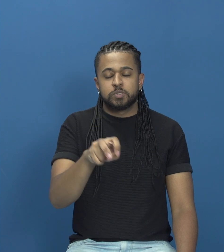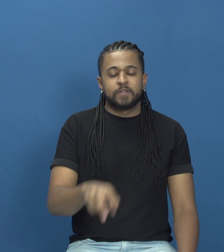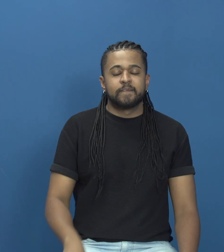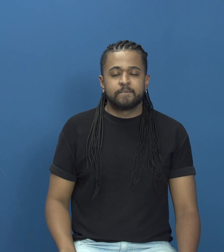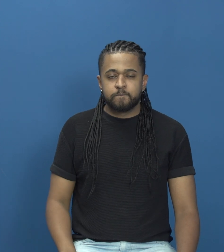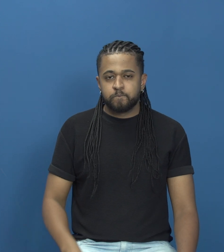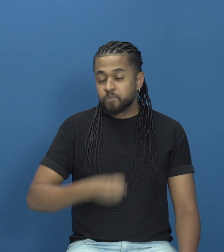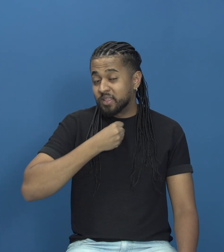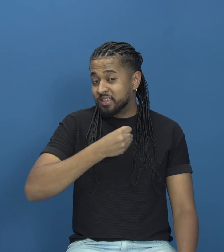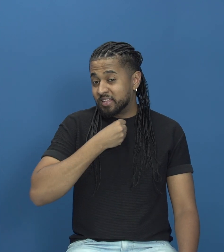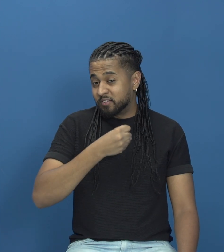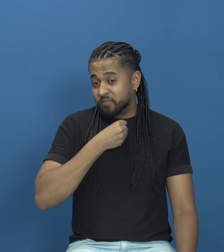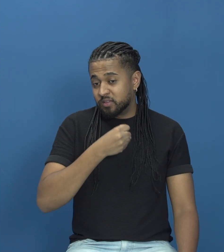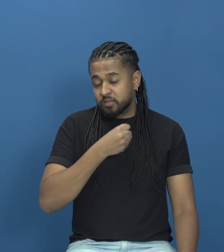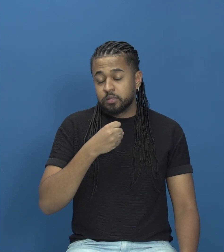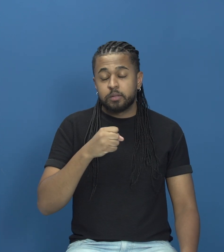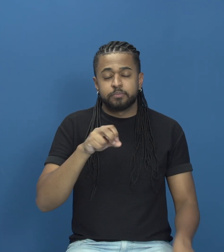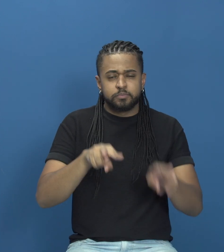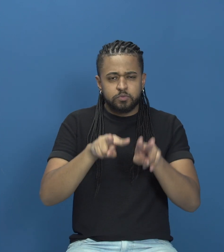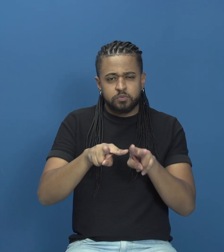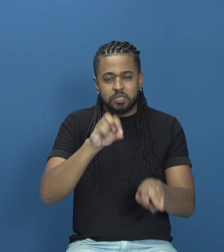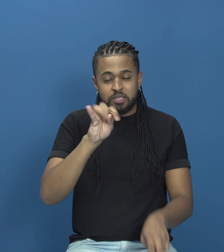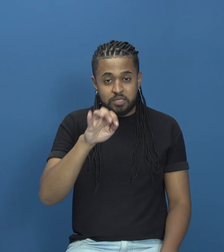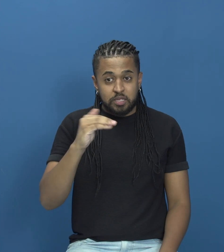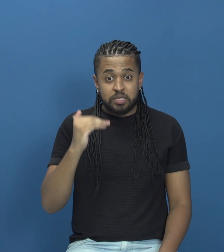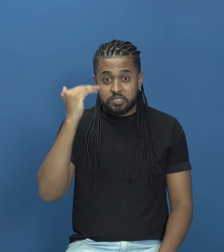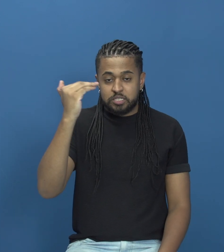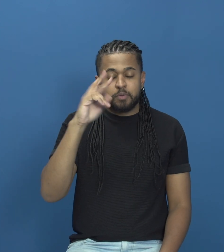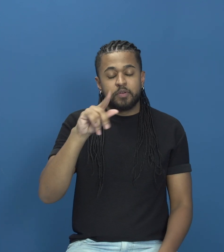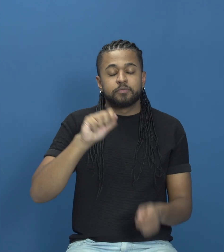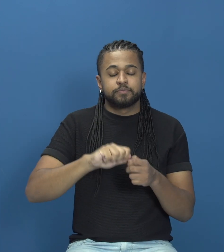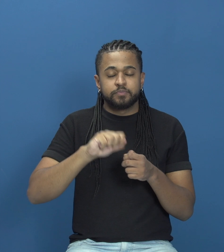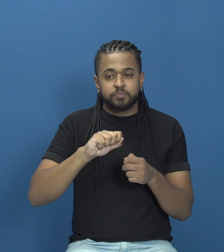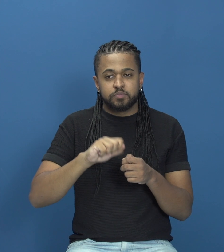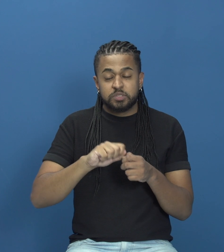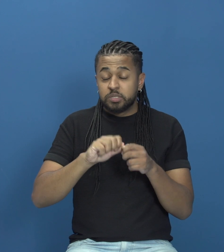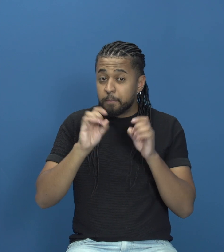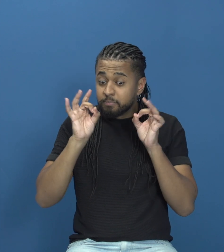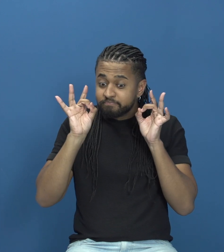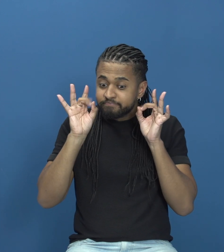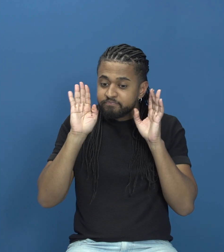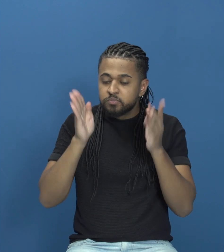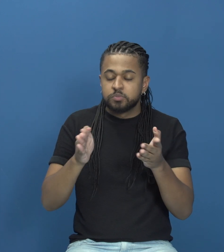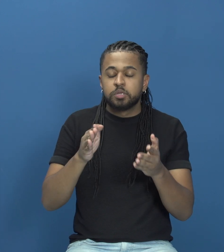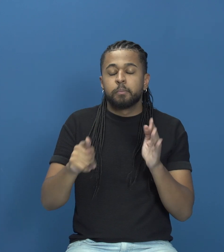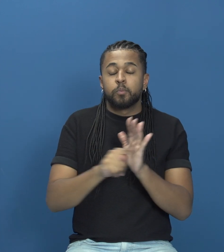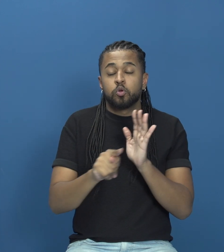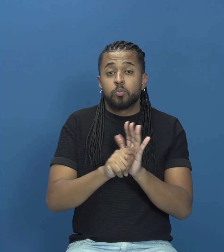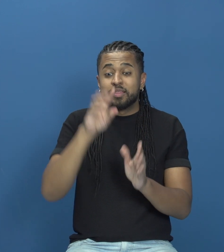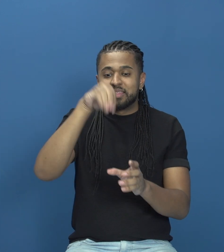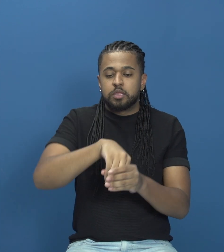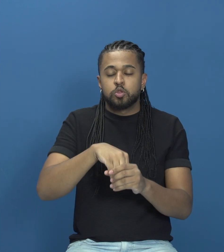11.12.5 As entrevistas previstas no item acima serão realizadas exclusivamente nas dependências